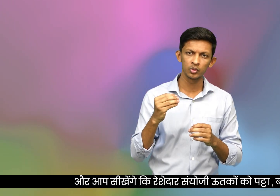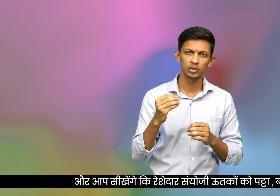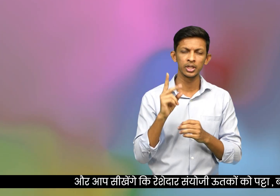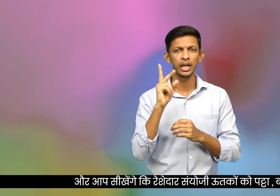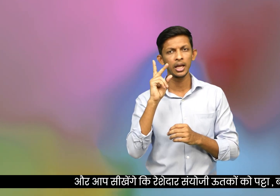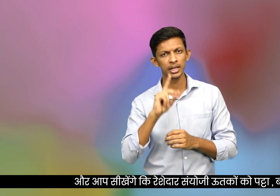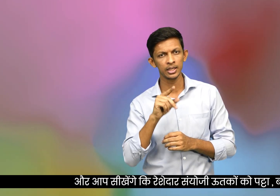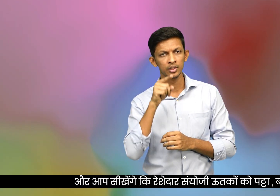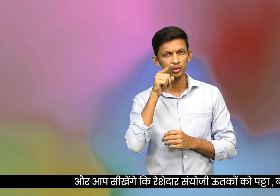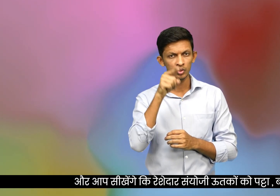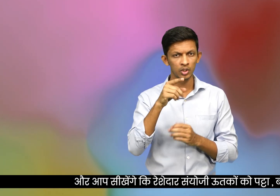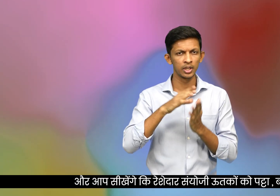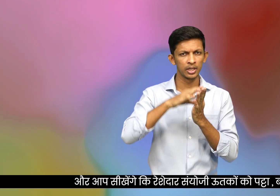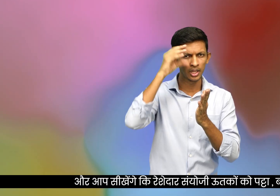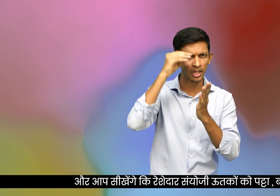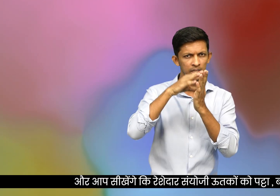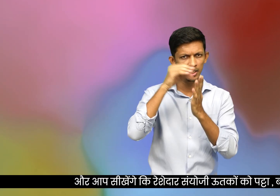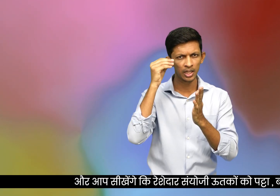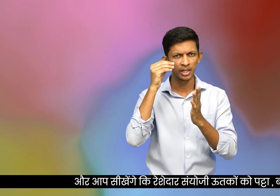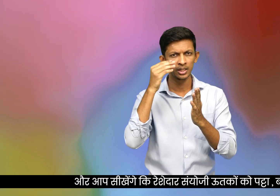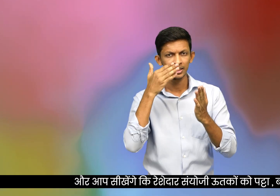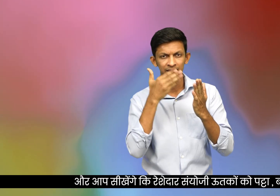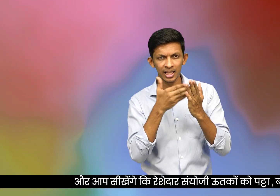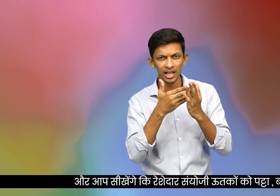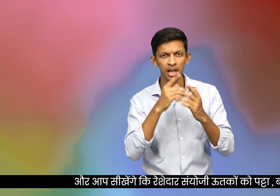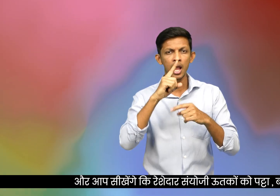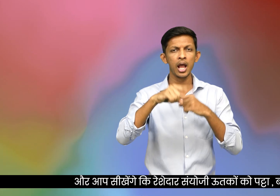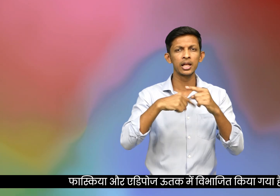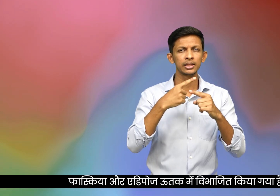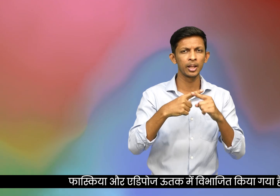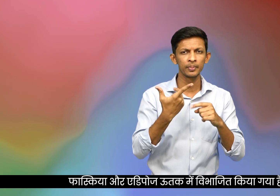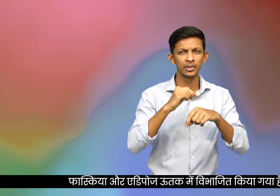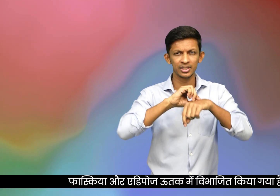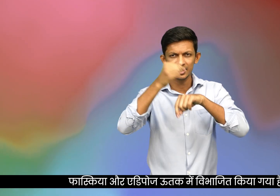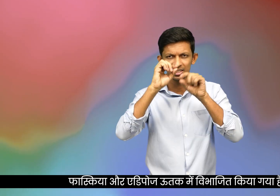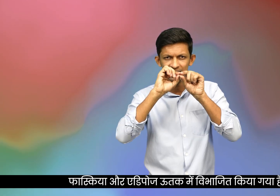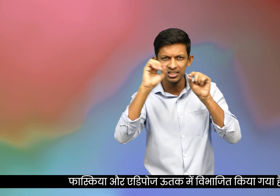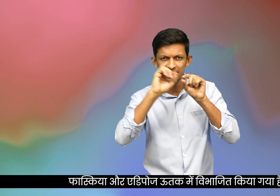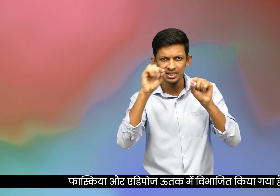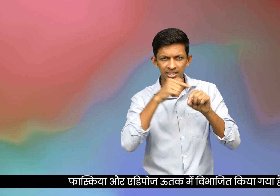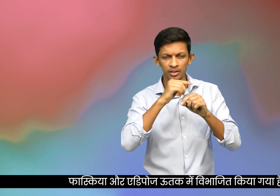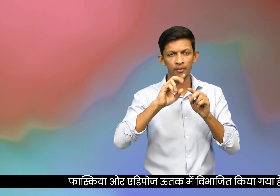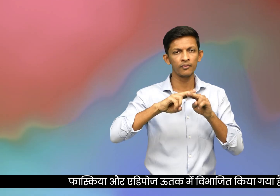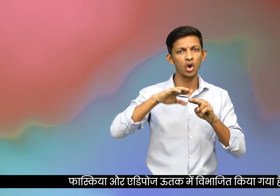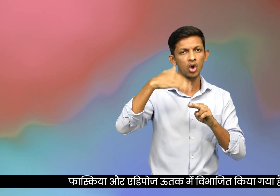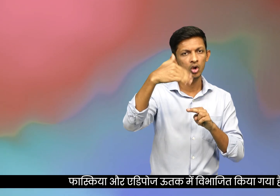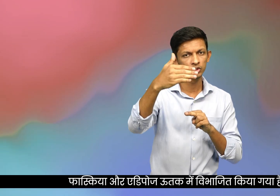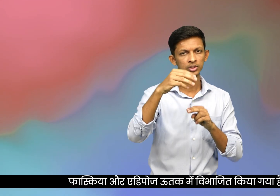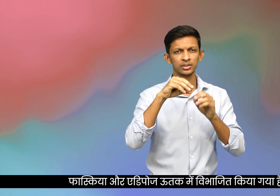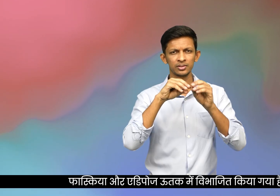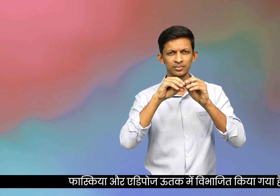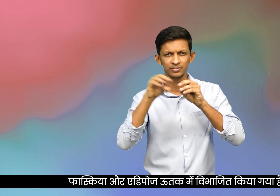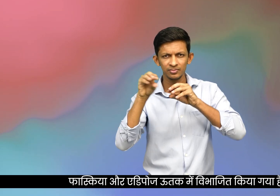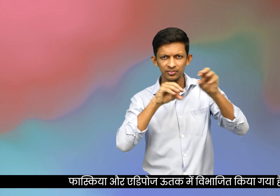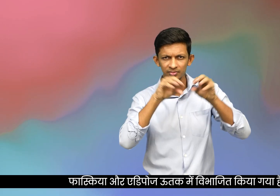और आप सीखेंगे कि रेशेदार संयोजी ऊतकों को पट्टा, बंधन, फास्किया और एडिपोज